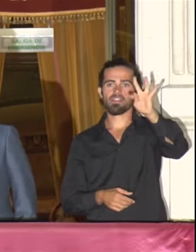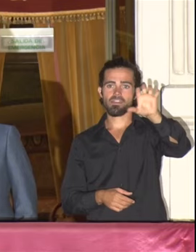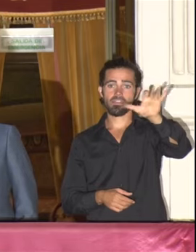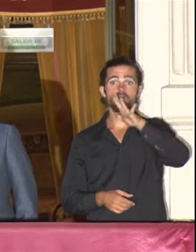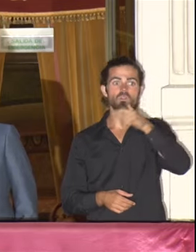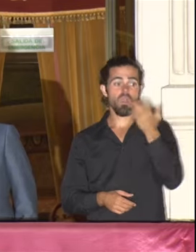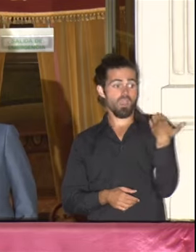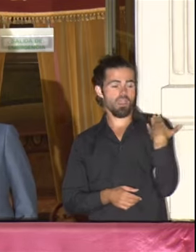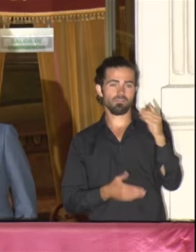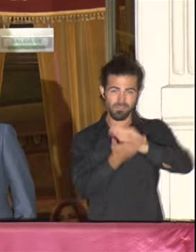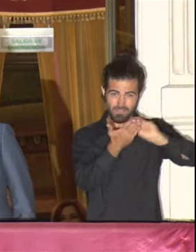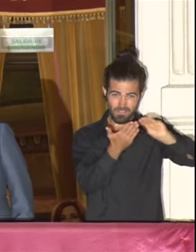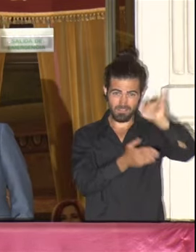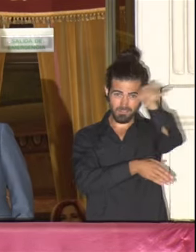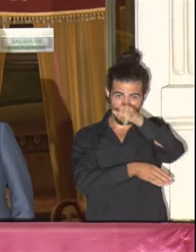1745 y